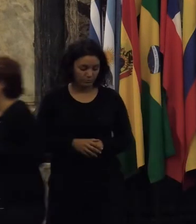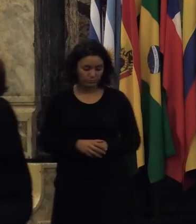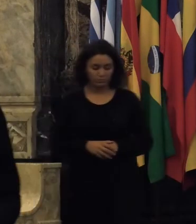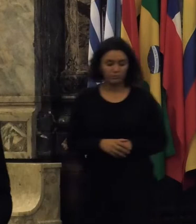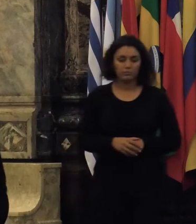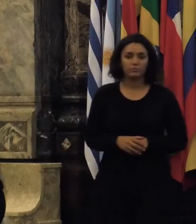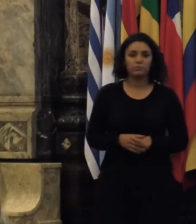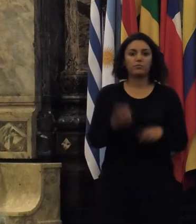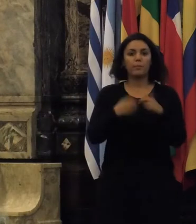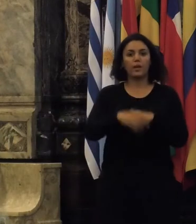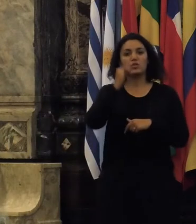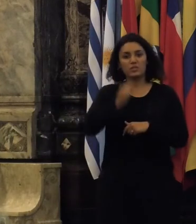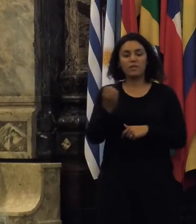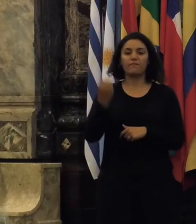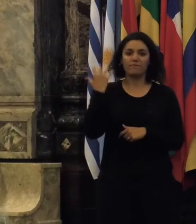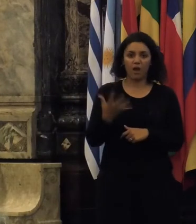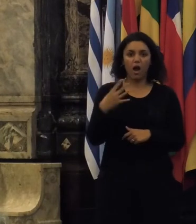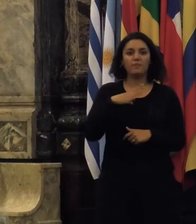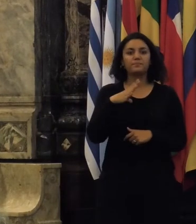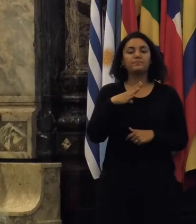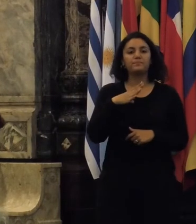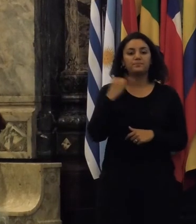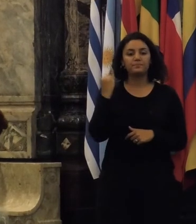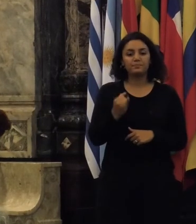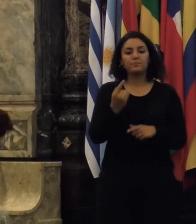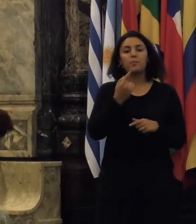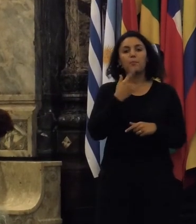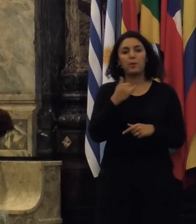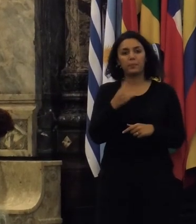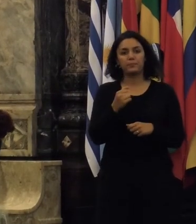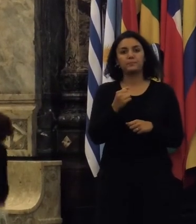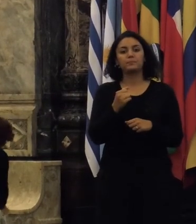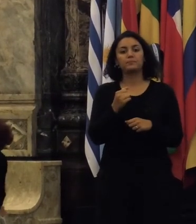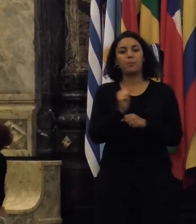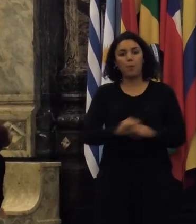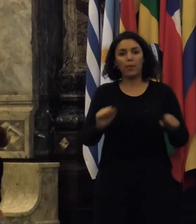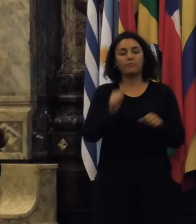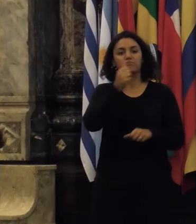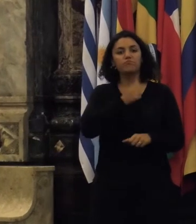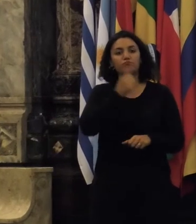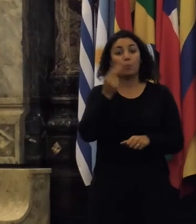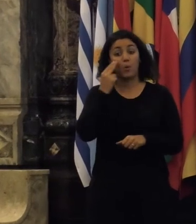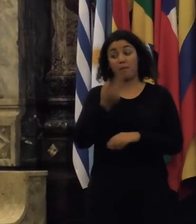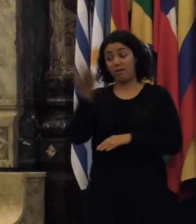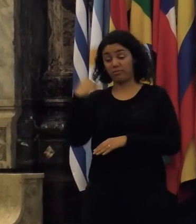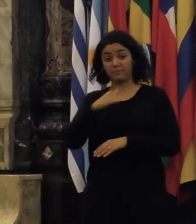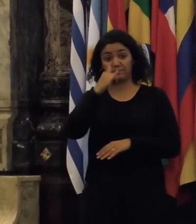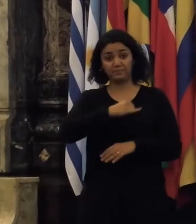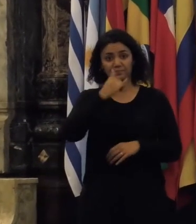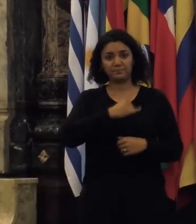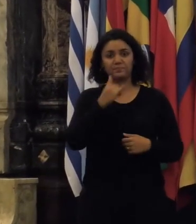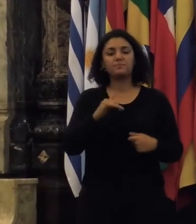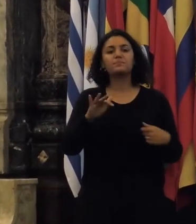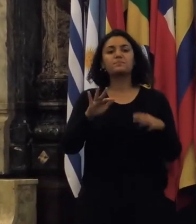siendo muy valorado. ¿Por qué? Porque permite, por ejemplo, resolver ese problema que les decía antes de